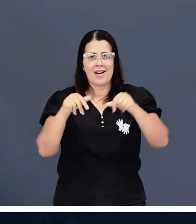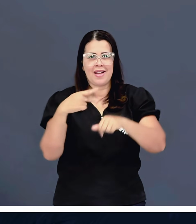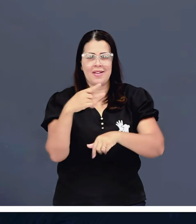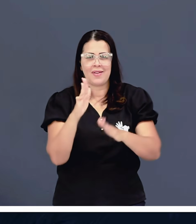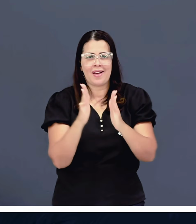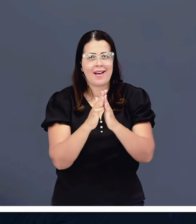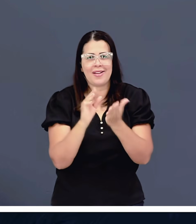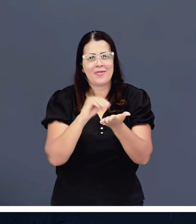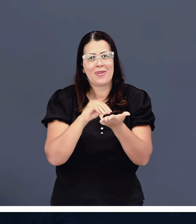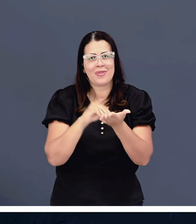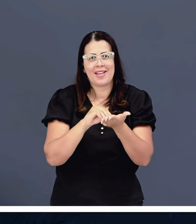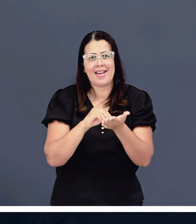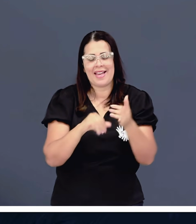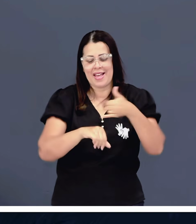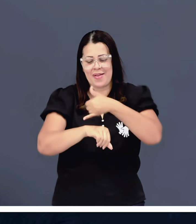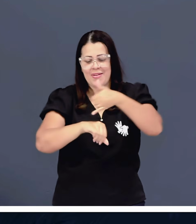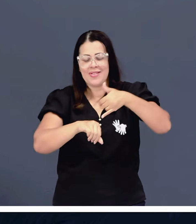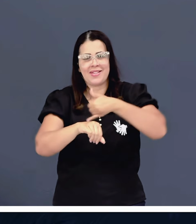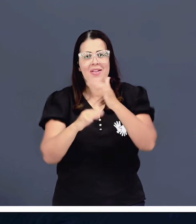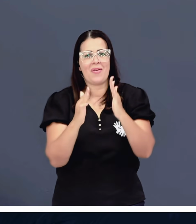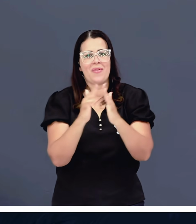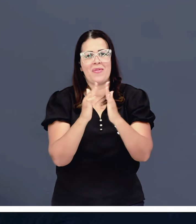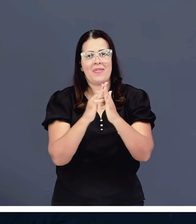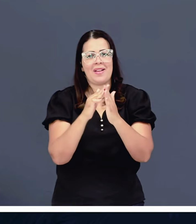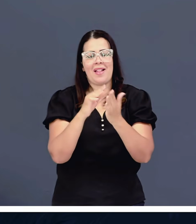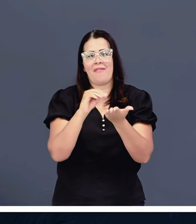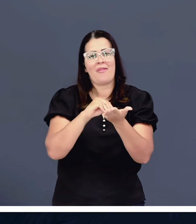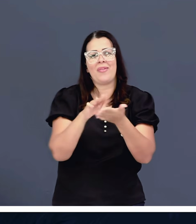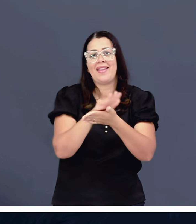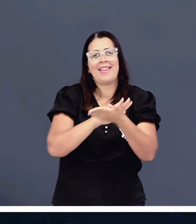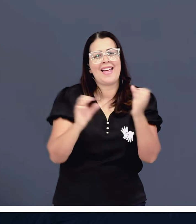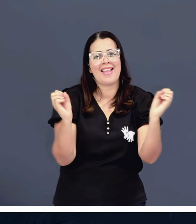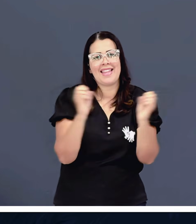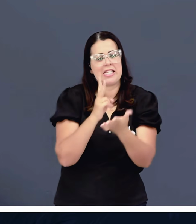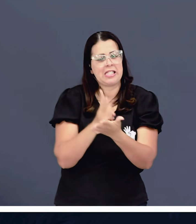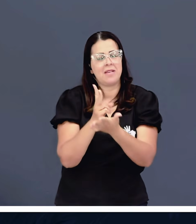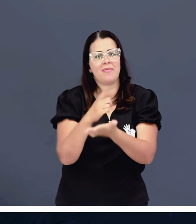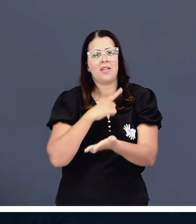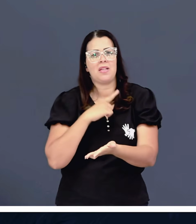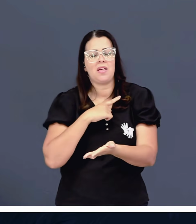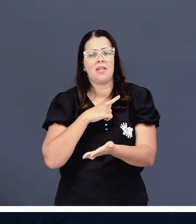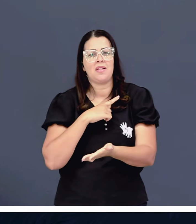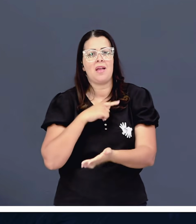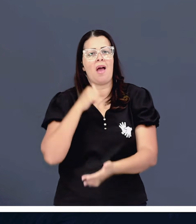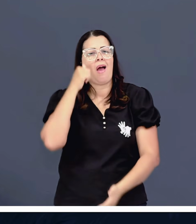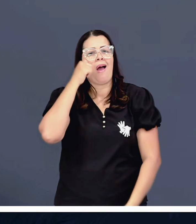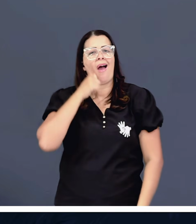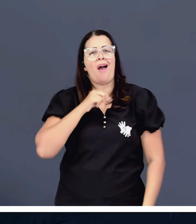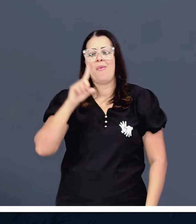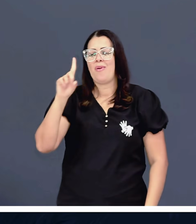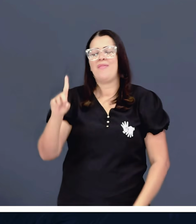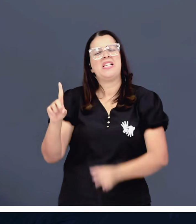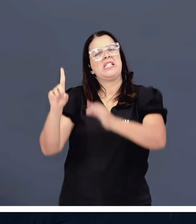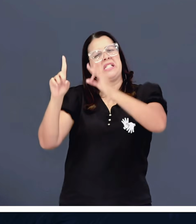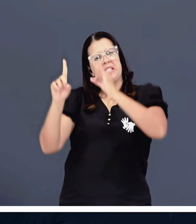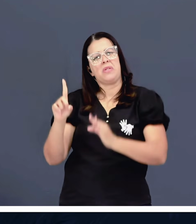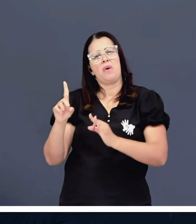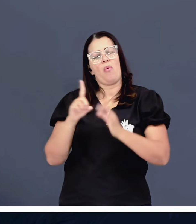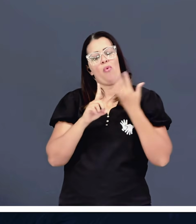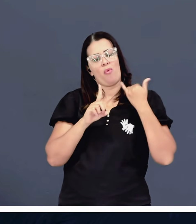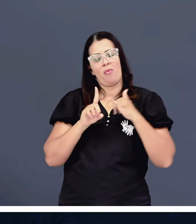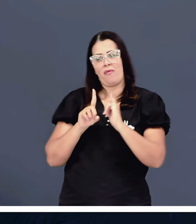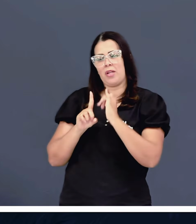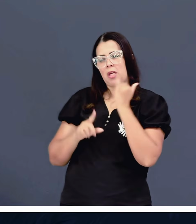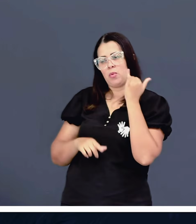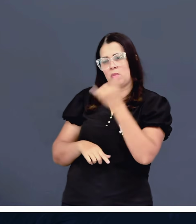vai faltar e o azeite na sua casa não vai faltar. E a palavra diz que a mulher fez exatamente como o profeta mandou. E